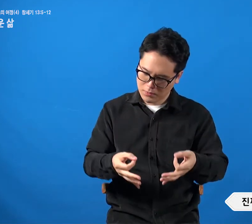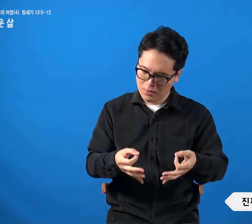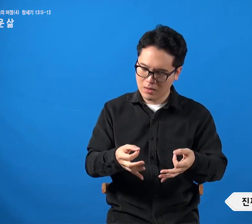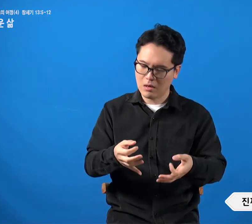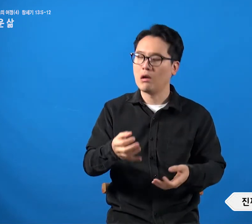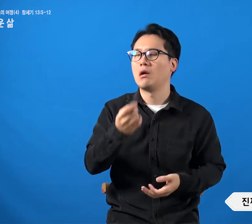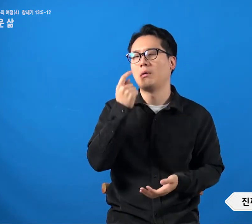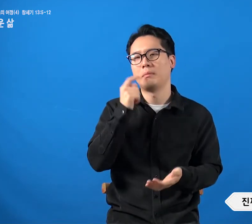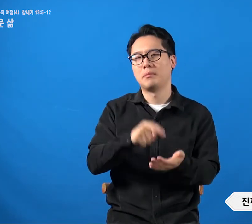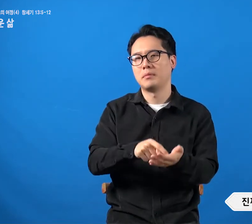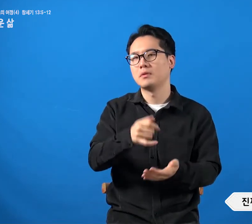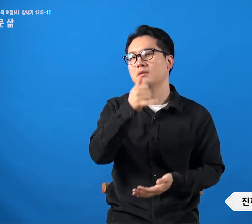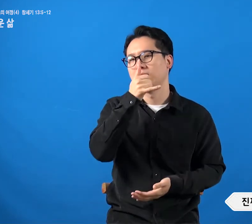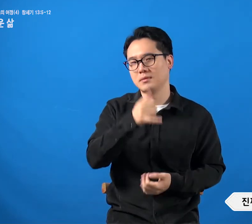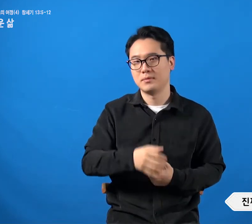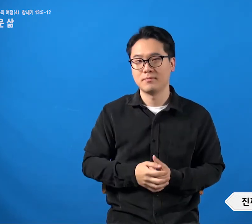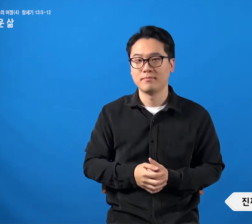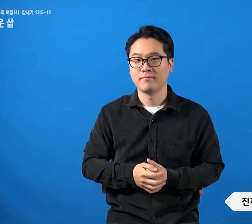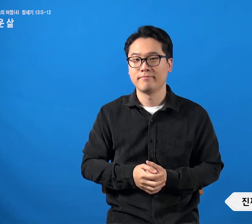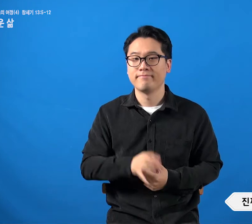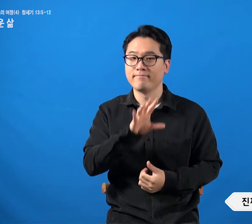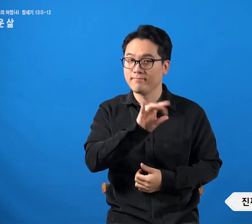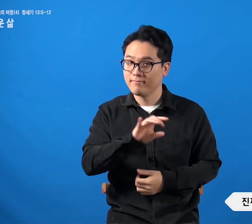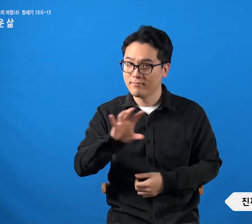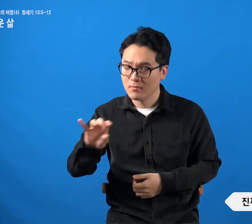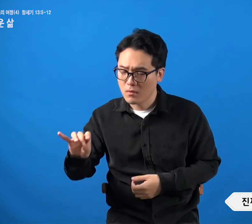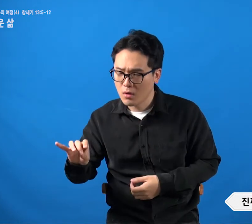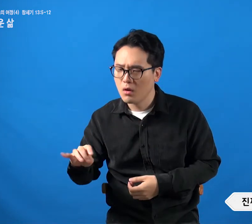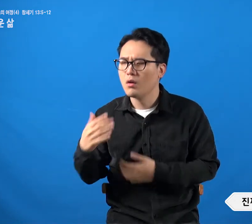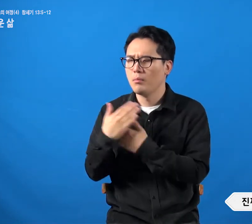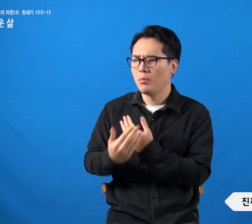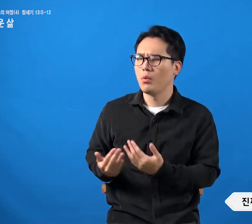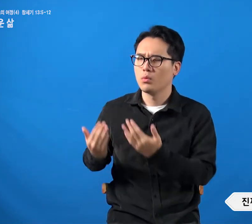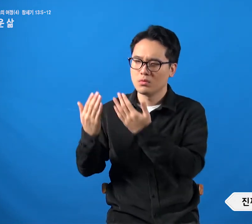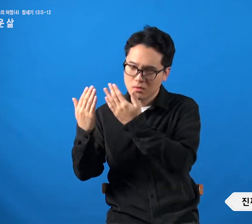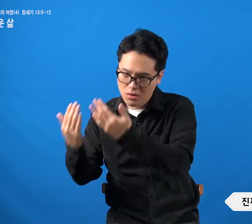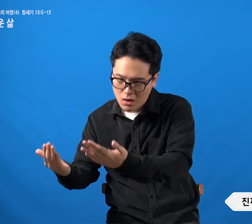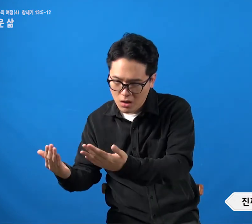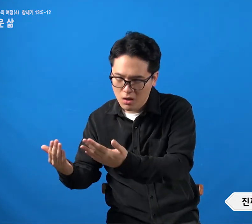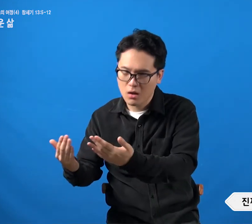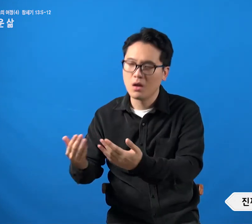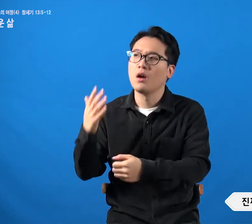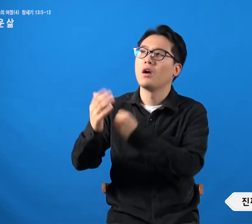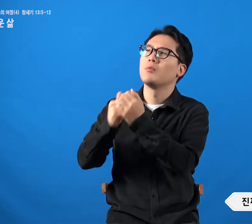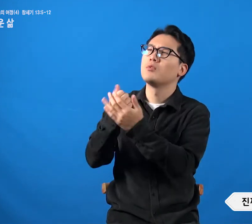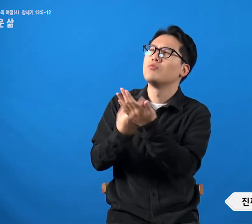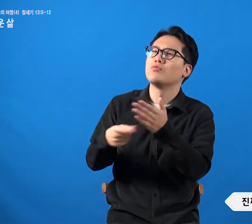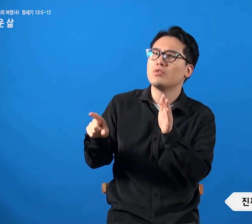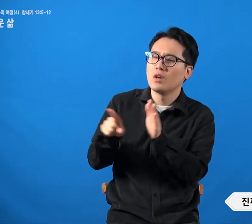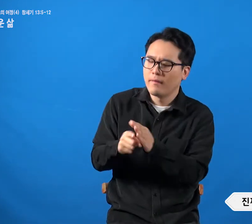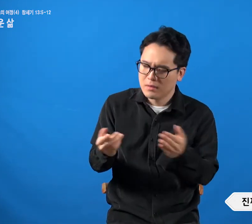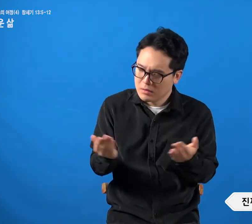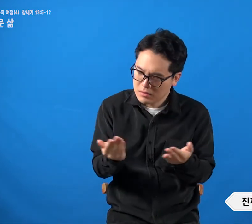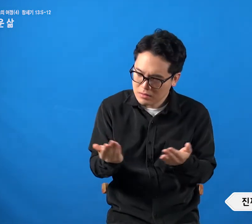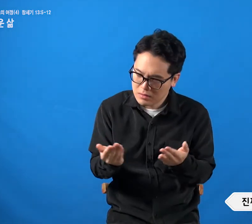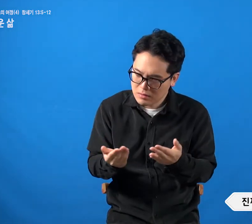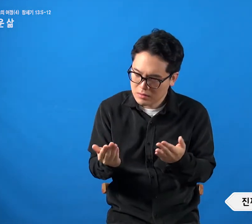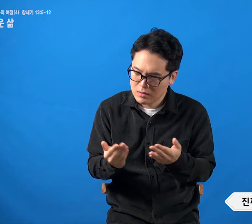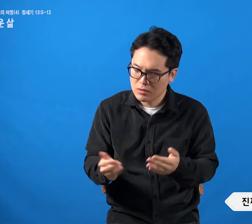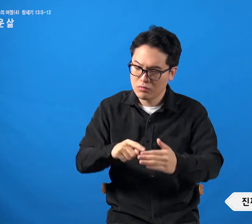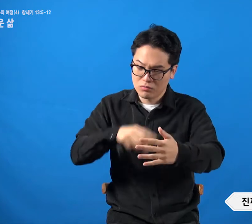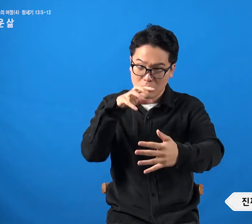봅니다. 때로는 섬김과 봉사와 하나님을 위한 사역 가운데서도 갈등이